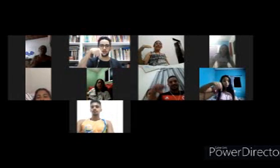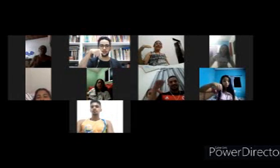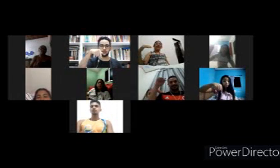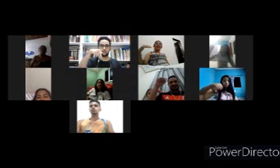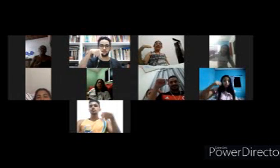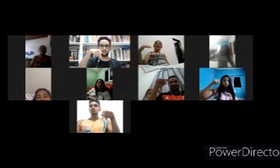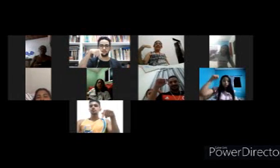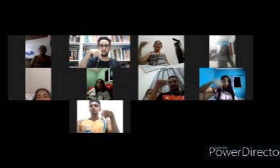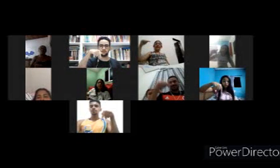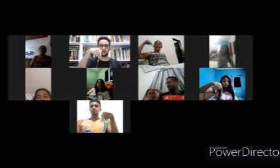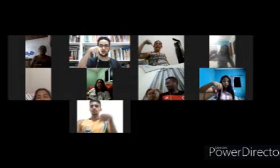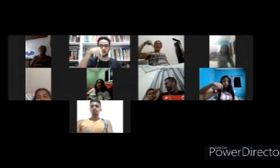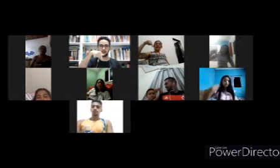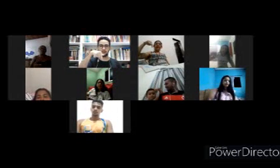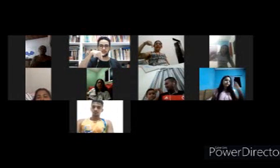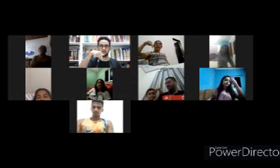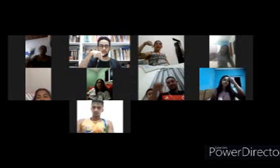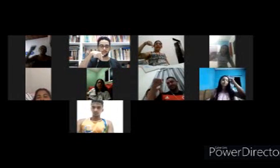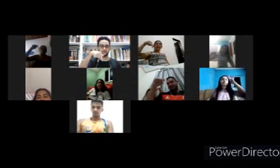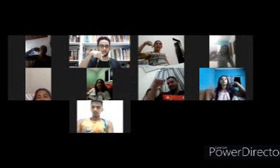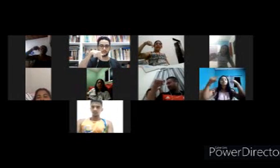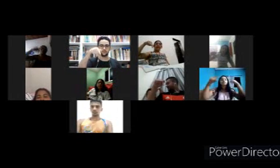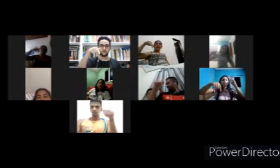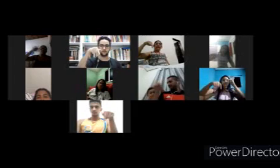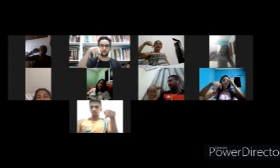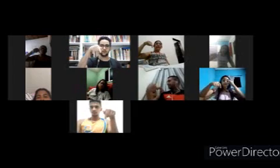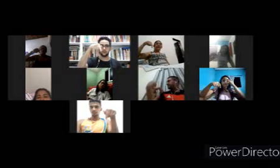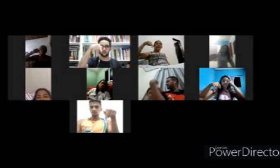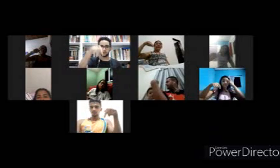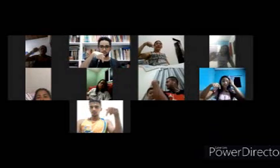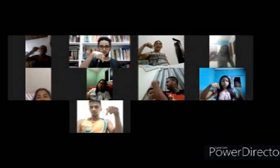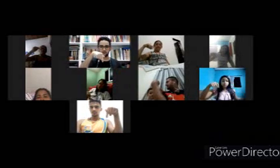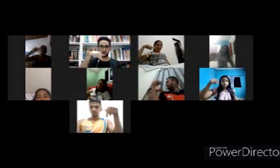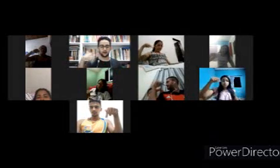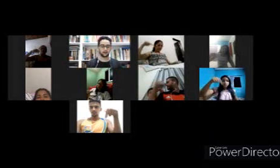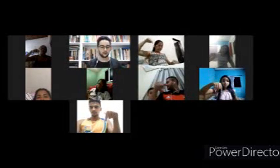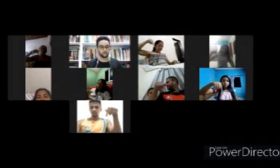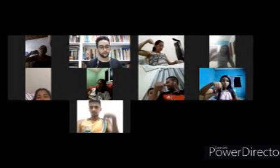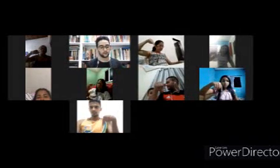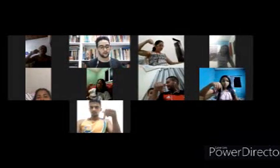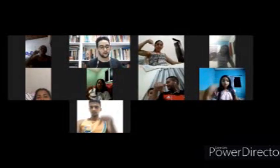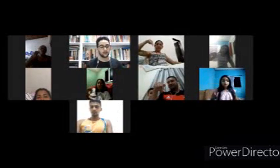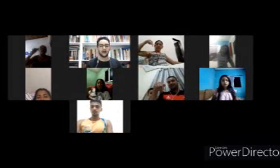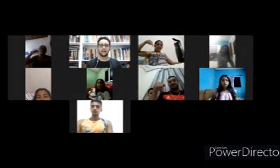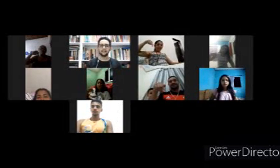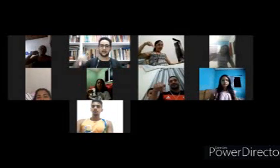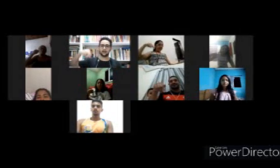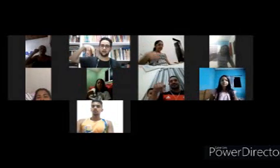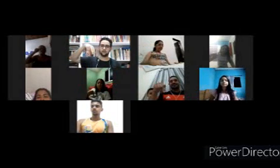Aqui. Aqui. Um dedinho eu aponto aqui. Andar. Os